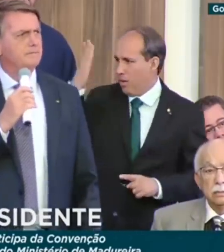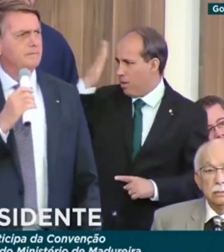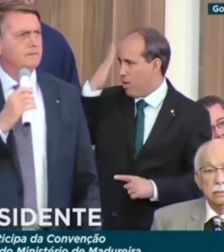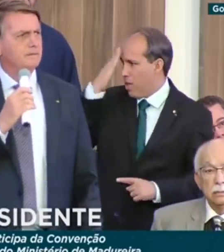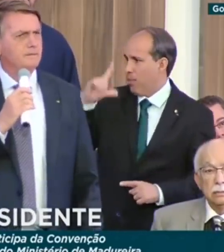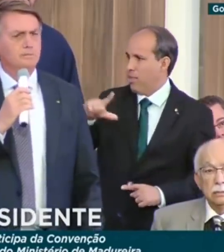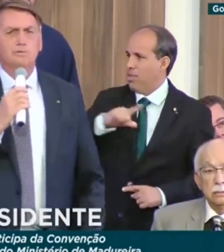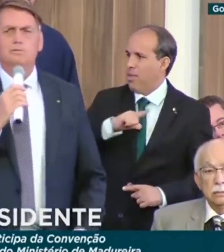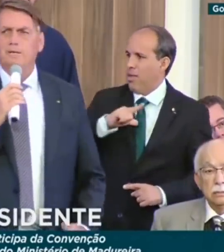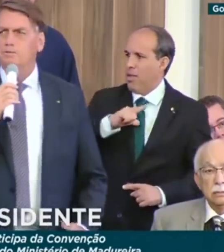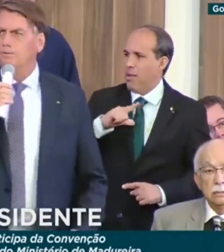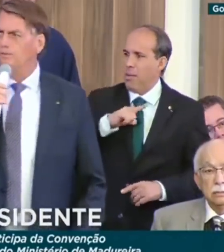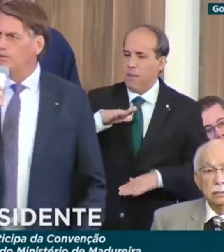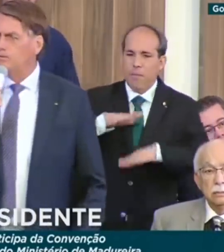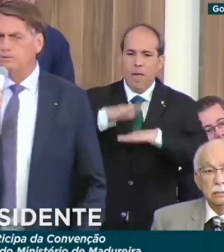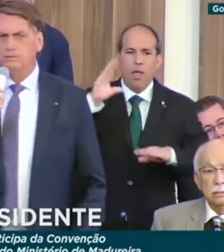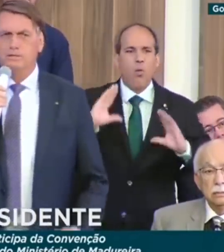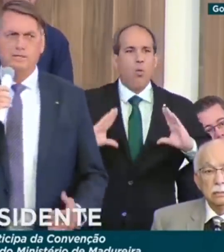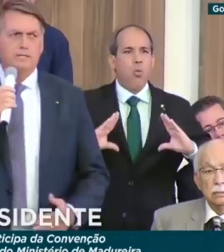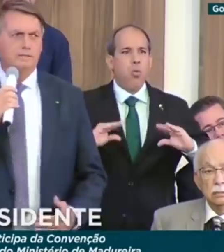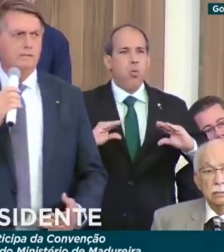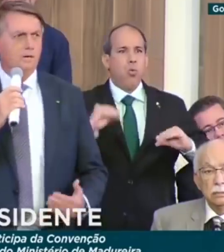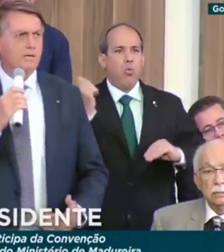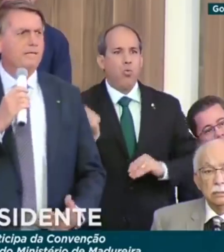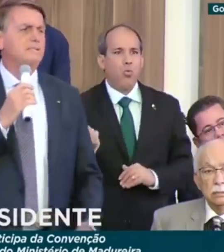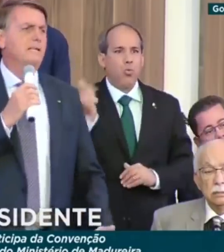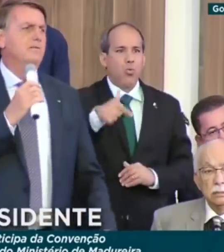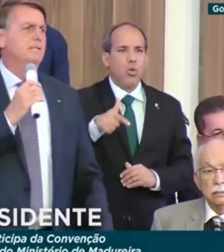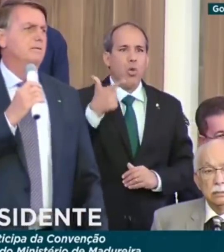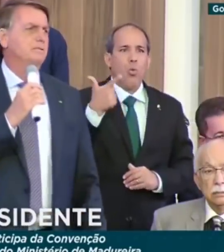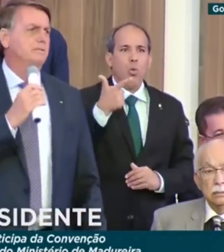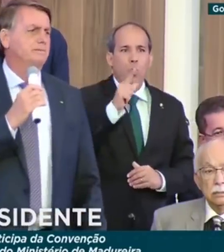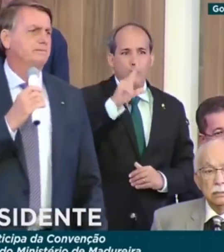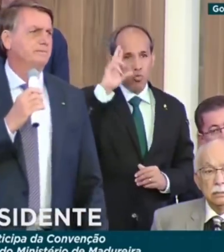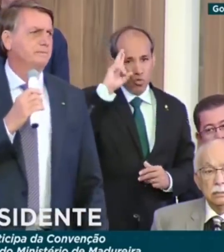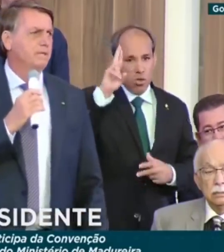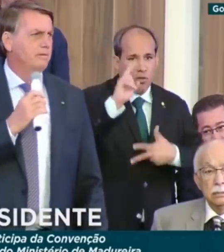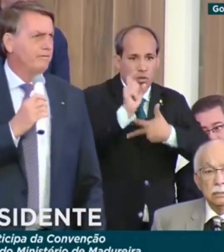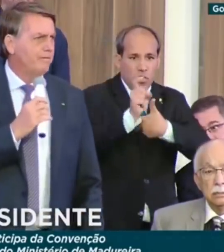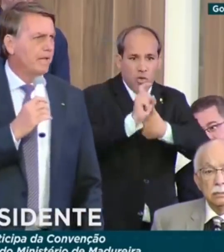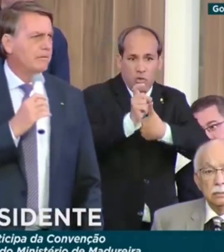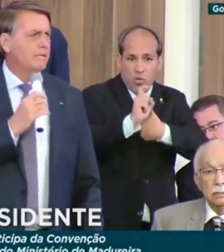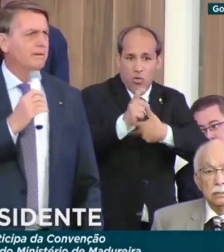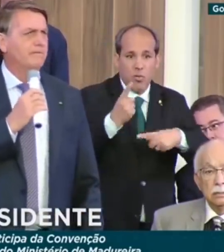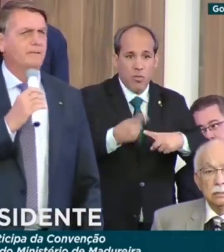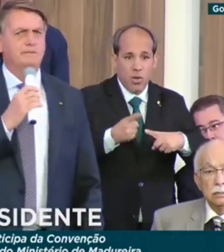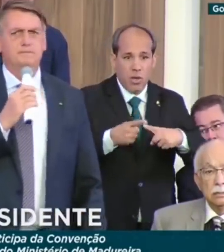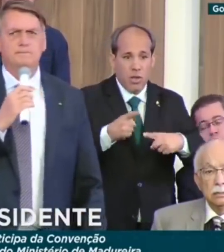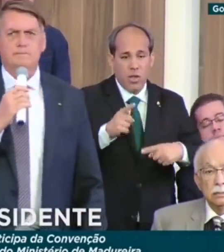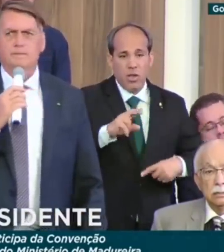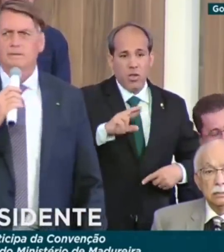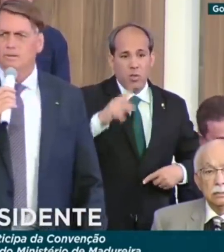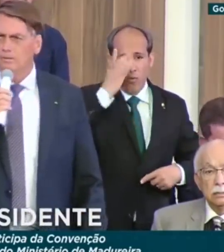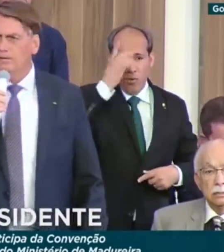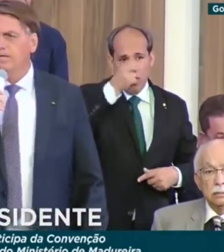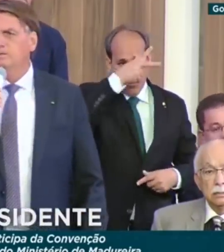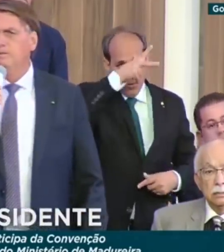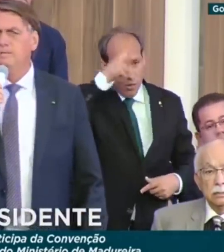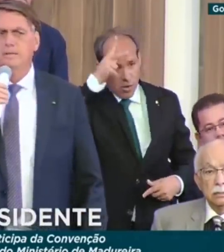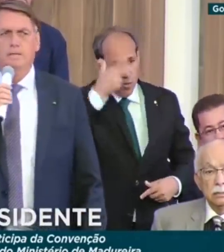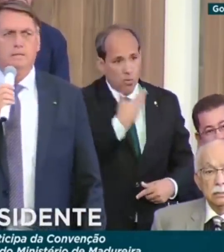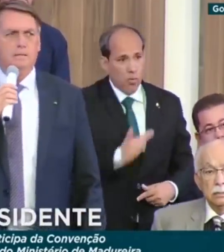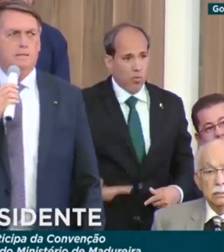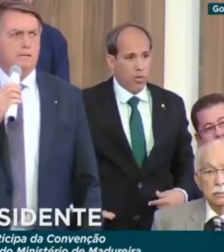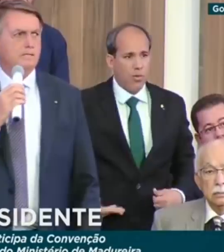tem muito mais conforto do que alguém que está no executivo, que não é fácil ser prefeito,